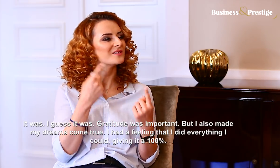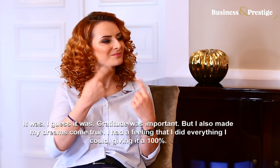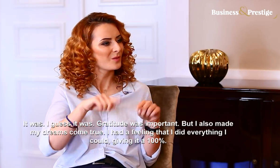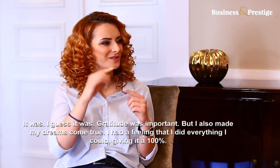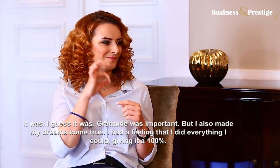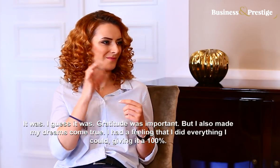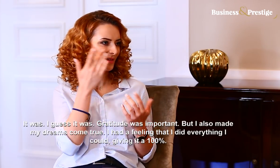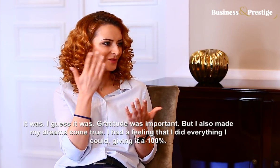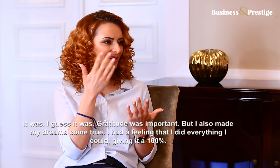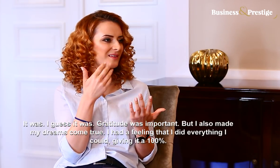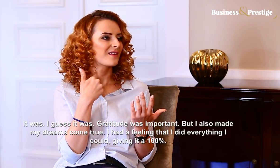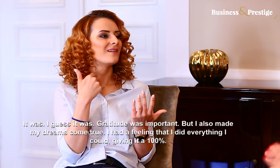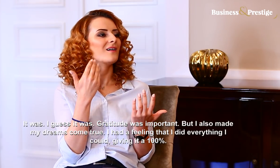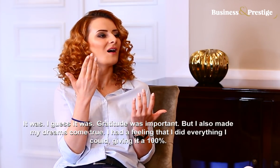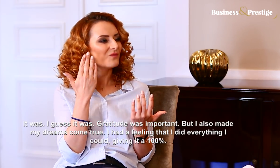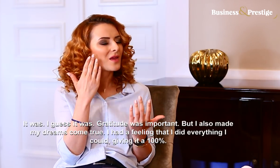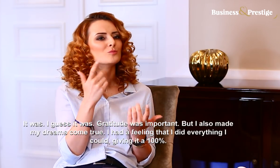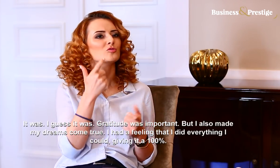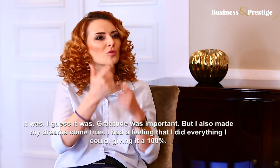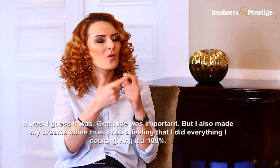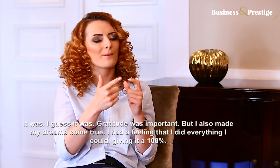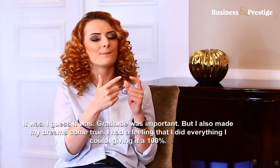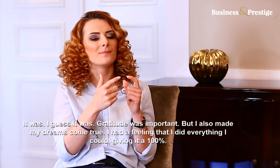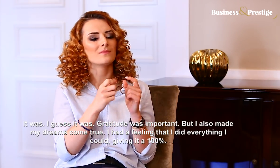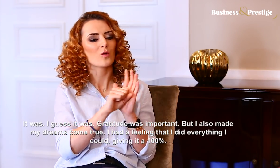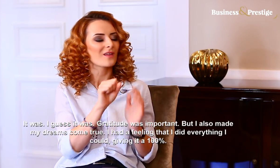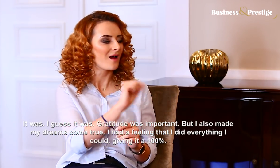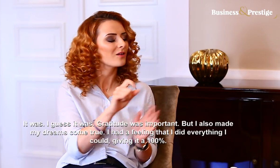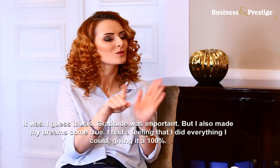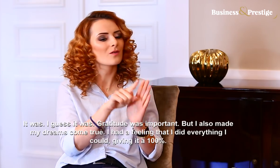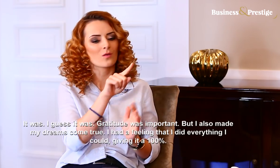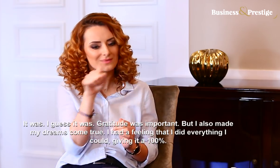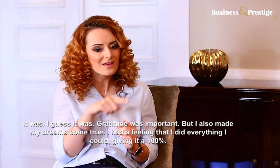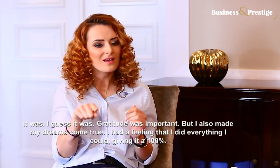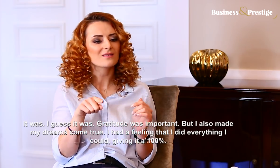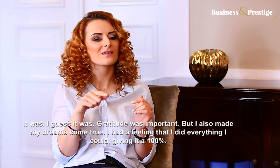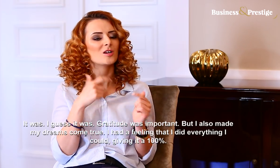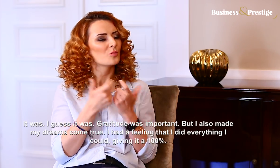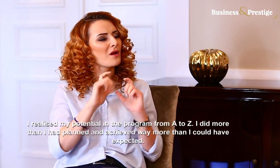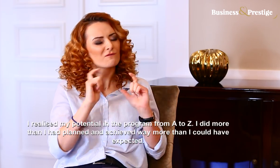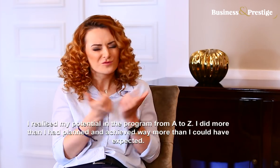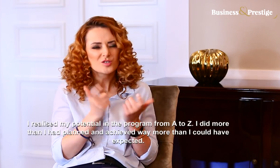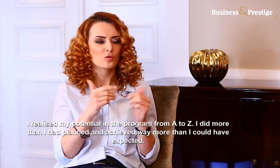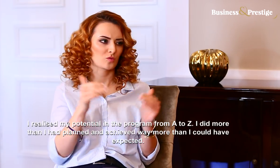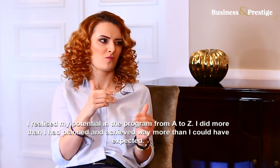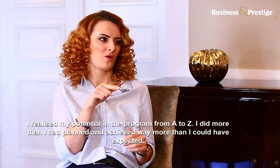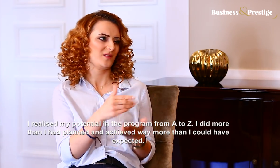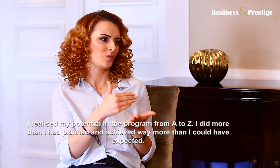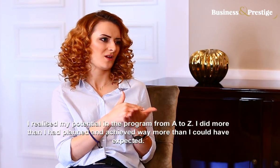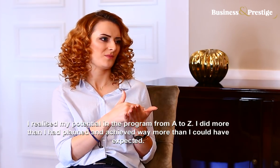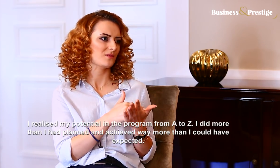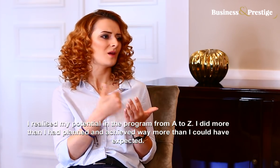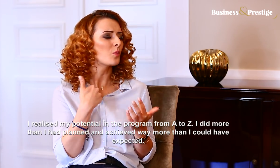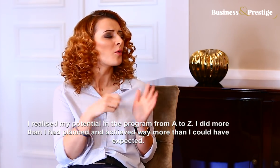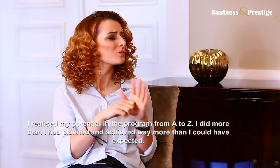Tak. Chyba tak, wdzięczność też, ale miałam też to poczucie, że spełniłam moje marzenie, że udało mi się. Wiem, że zrobiłam